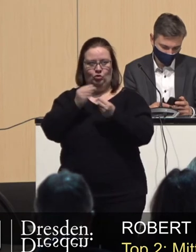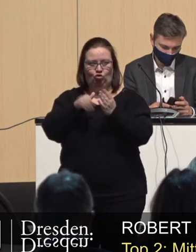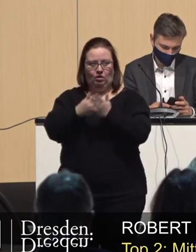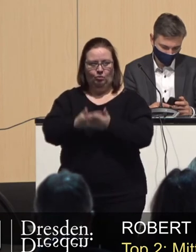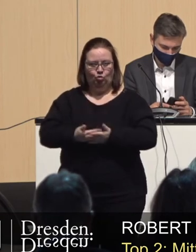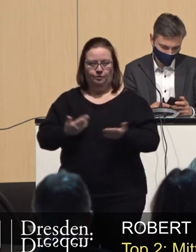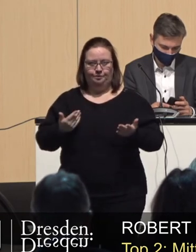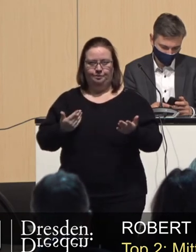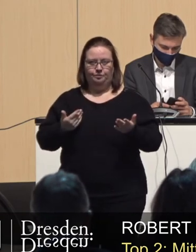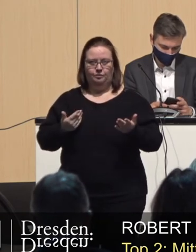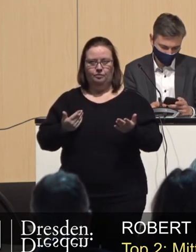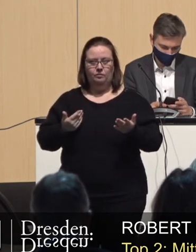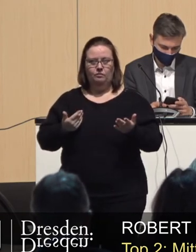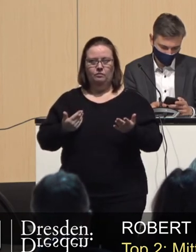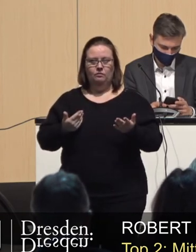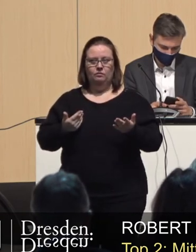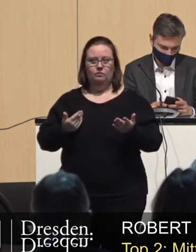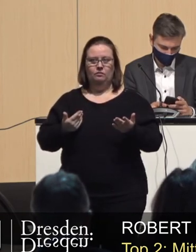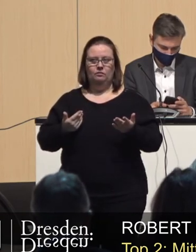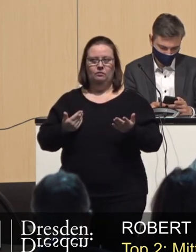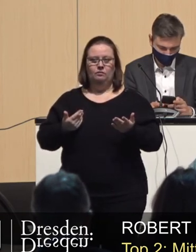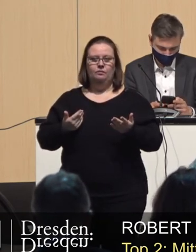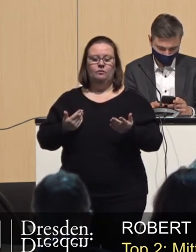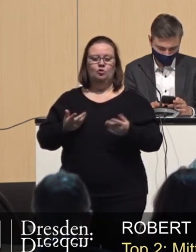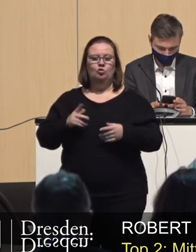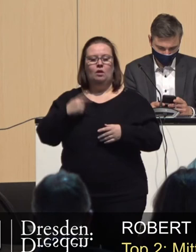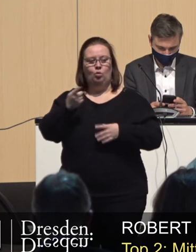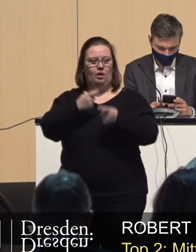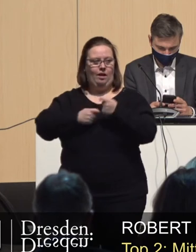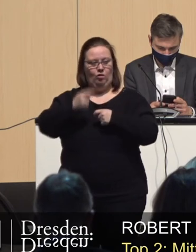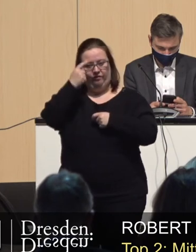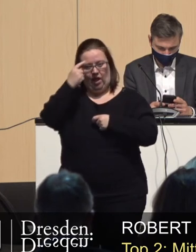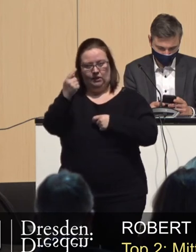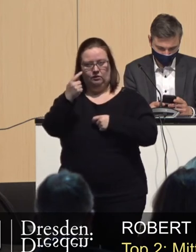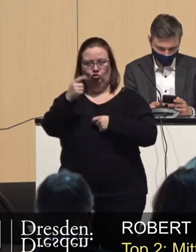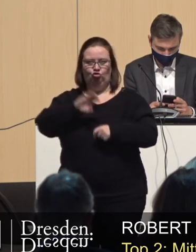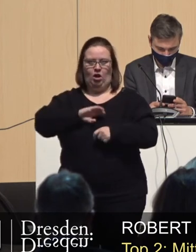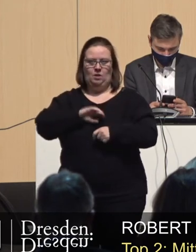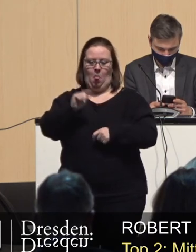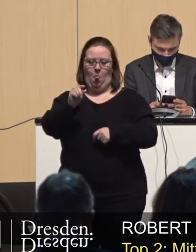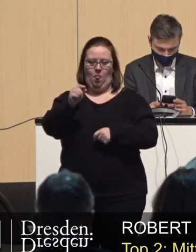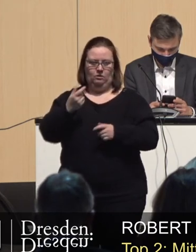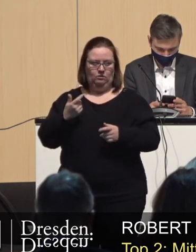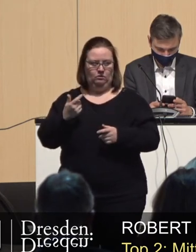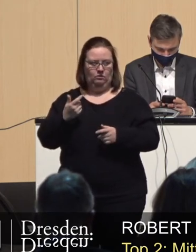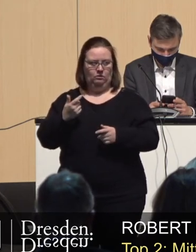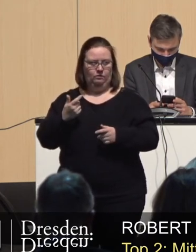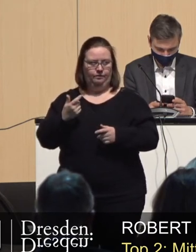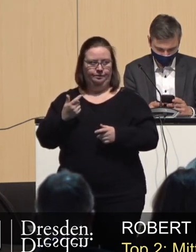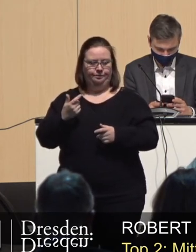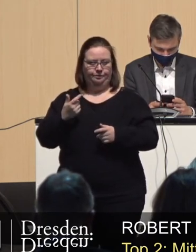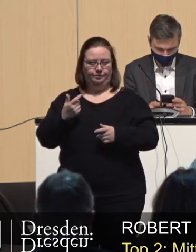angeboten. Und die Konzessionäre und auch die Händler wissen, dass die Chancen momentan schlecht stehen und sie auch sehr schlecht